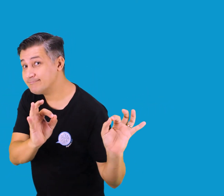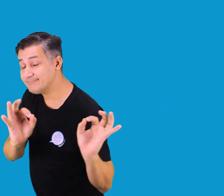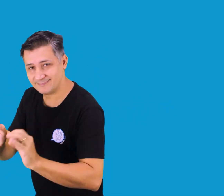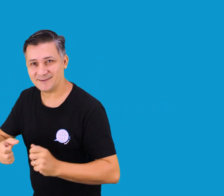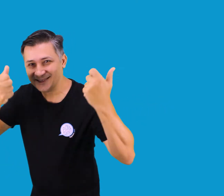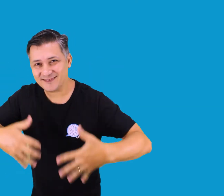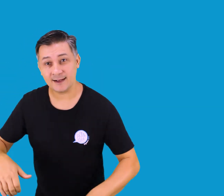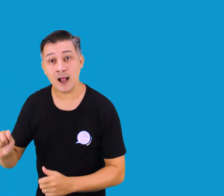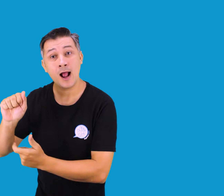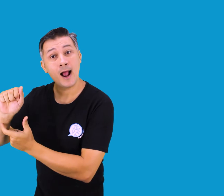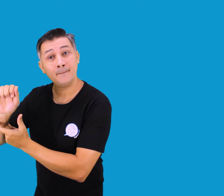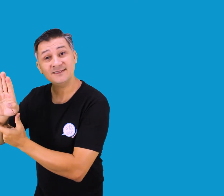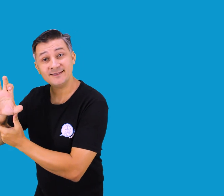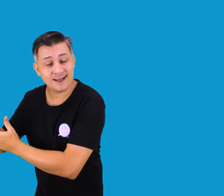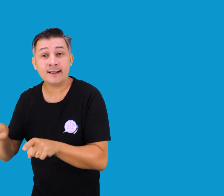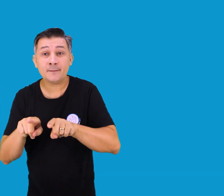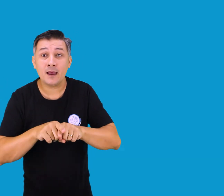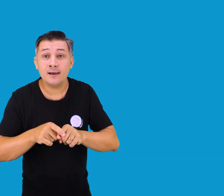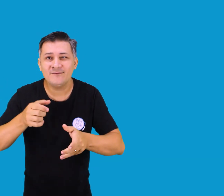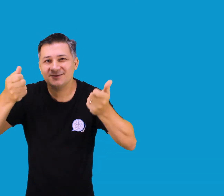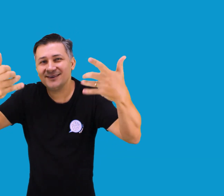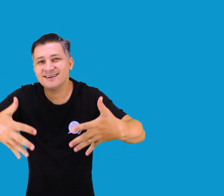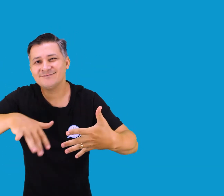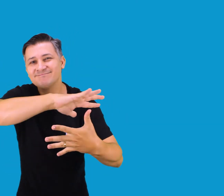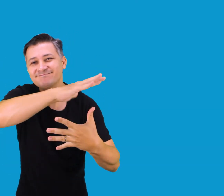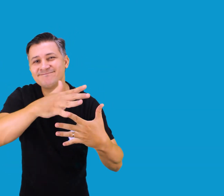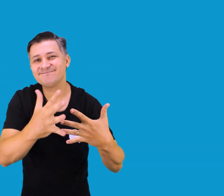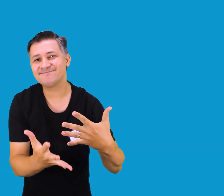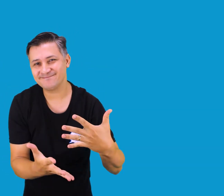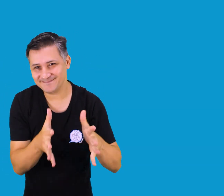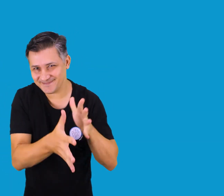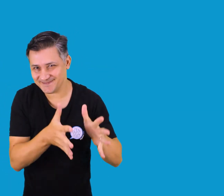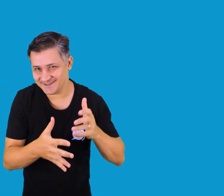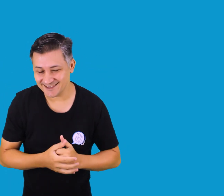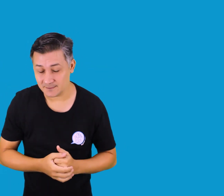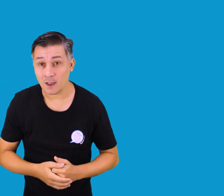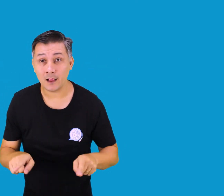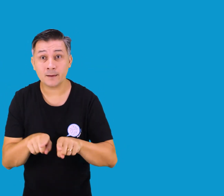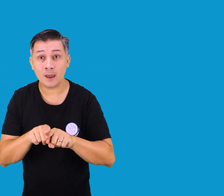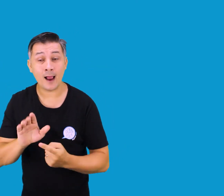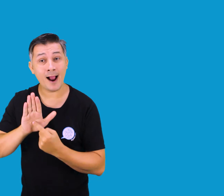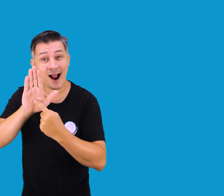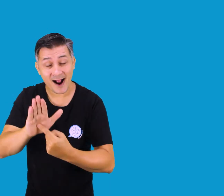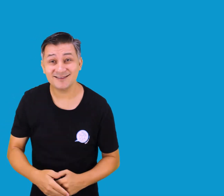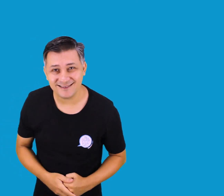post, no qual trataremos não somente do alfabeto, mas também sobre a língua brasileira de